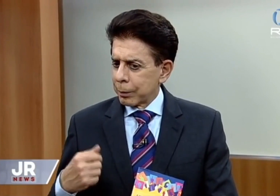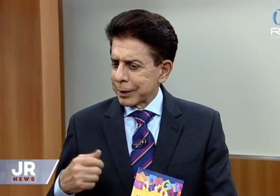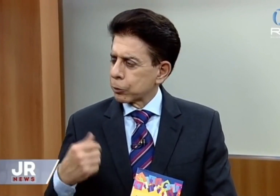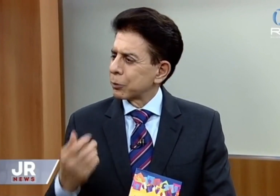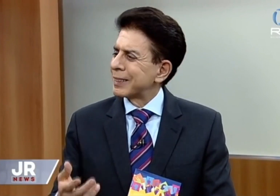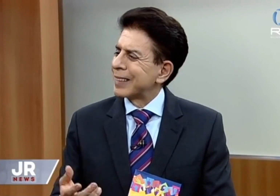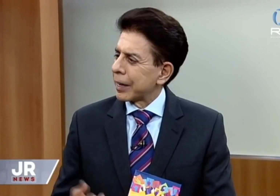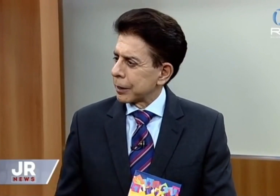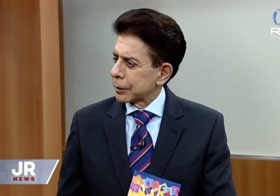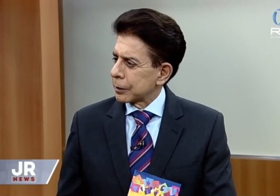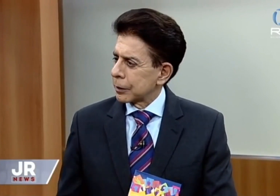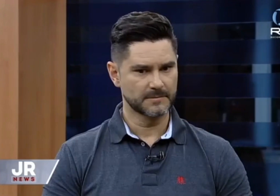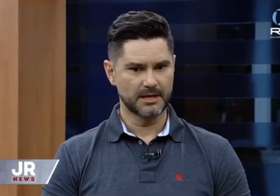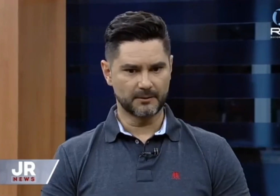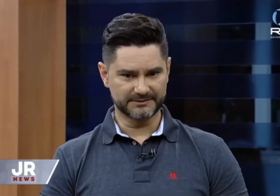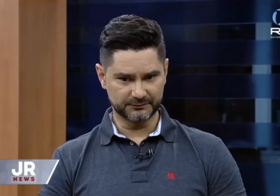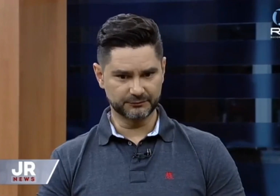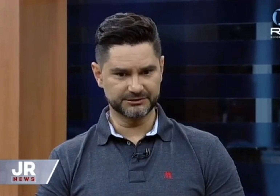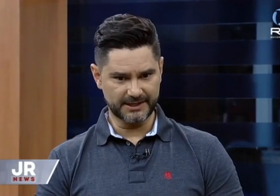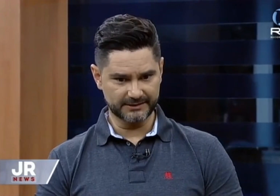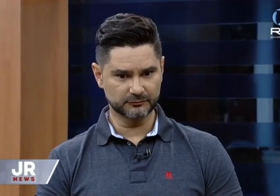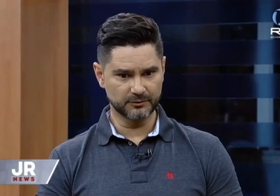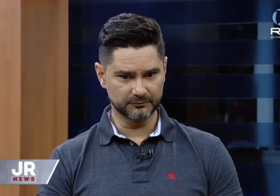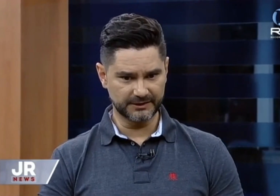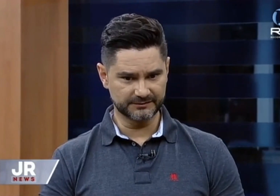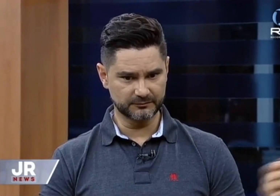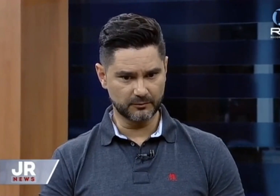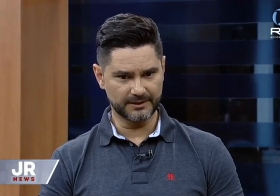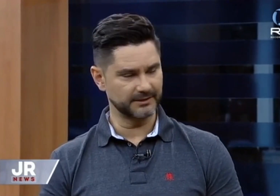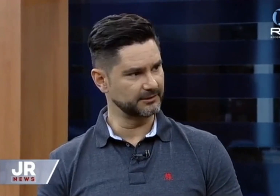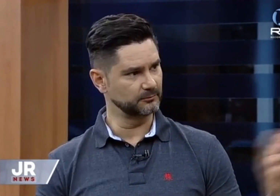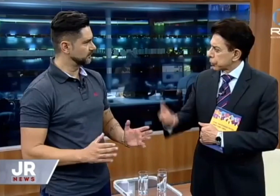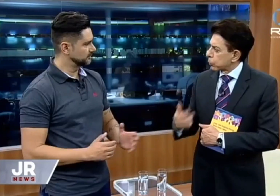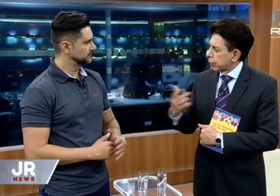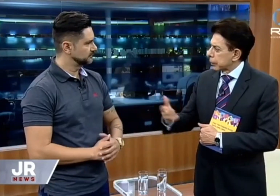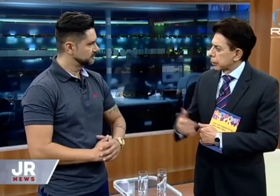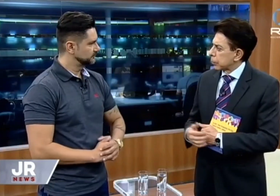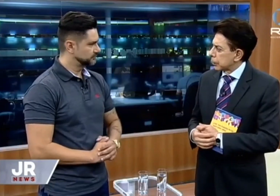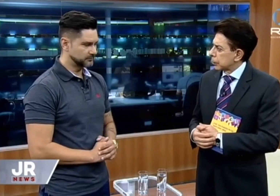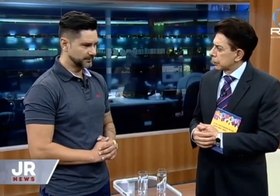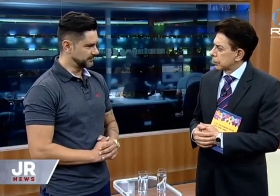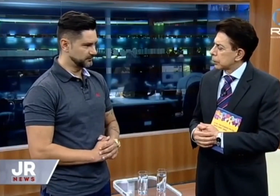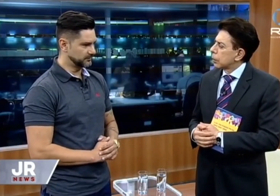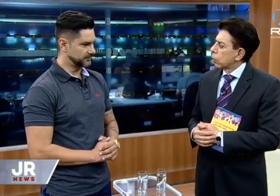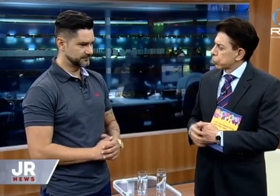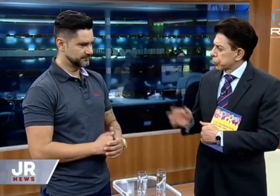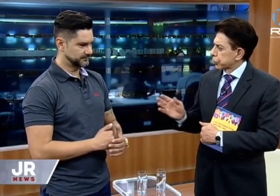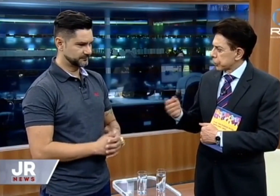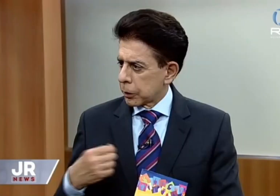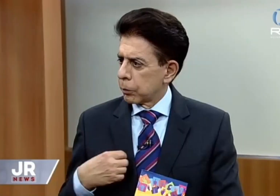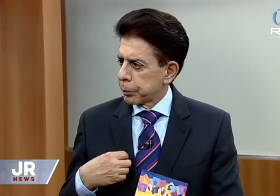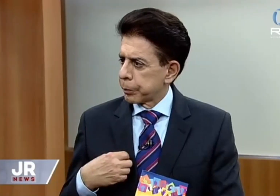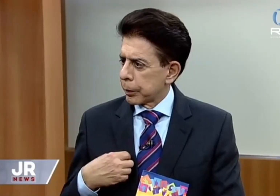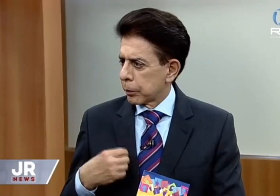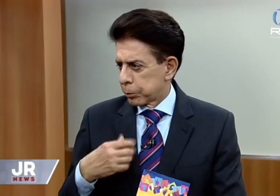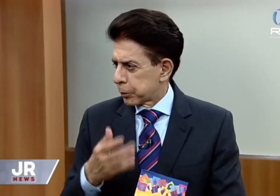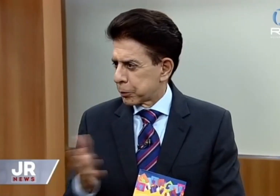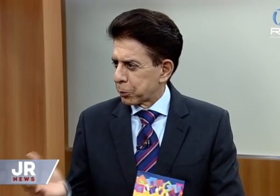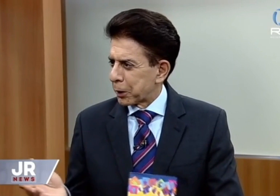uma tradução de ideias. É uma tradução de ideias como acontece em qualquer língua. Sim, de qualquer língua. De qualquer língua. Ou seja, então, eu sou